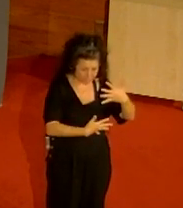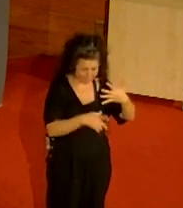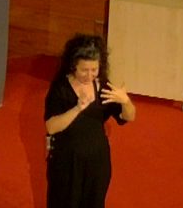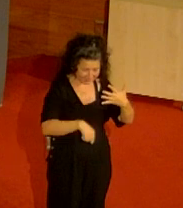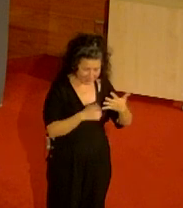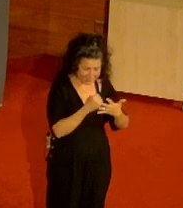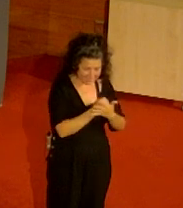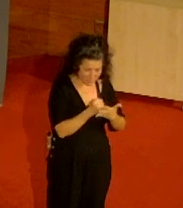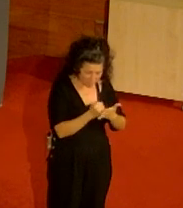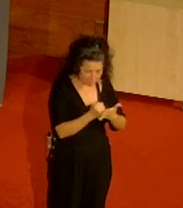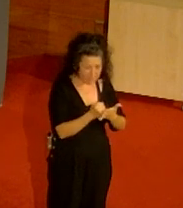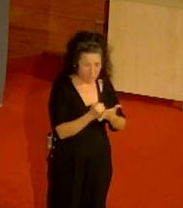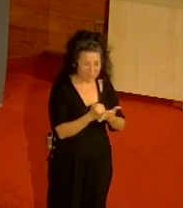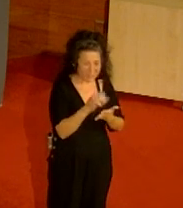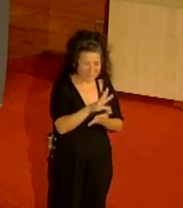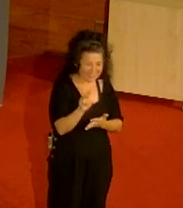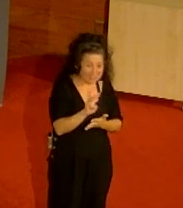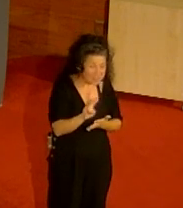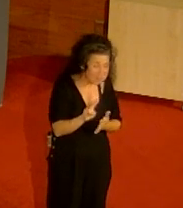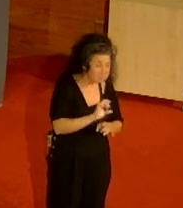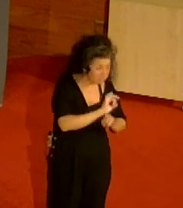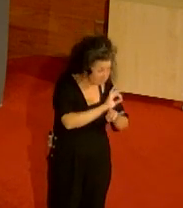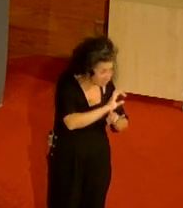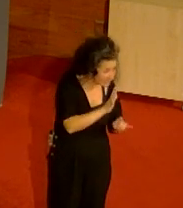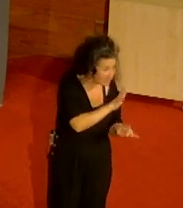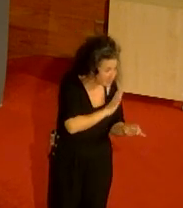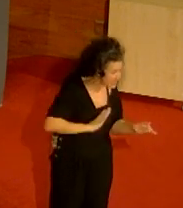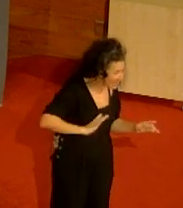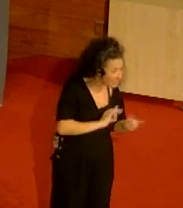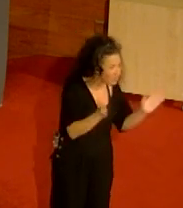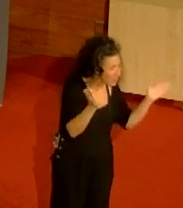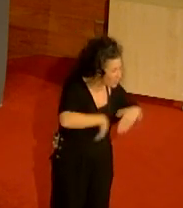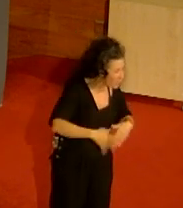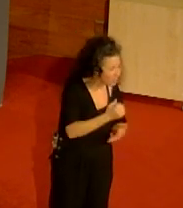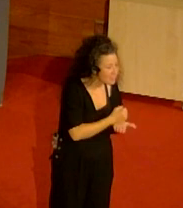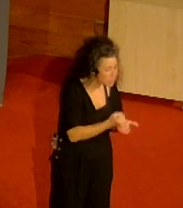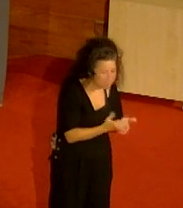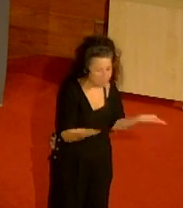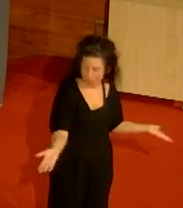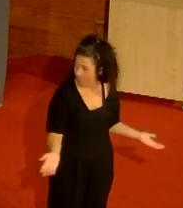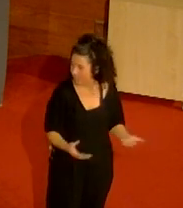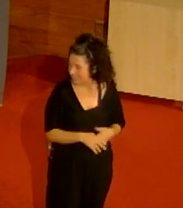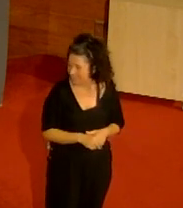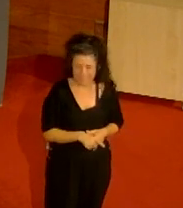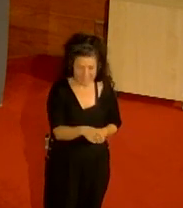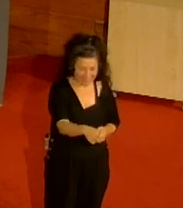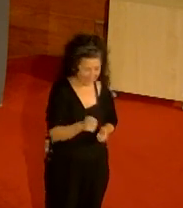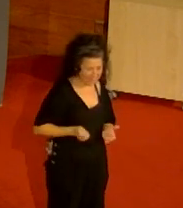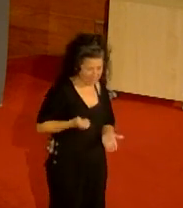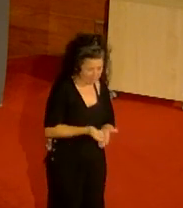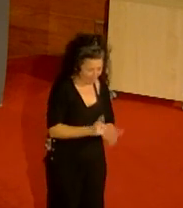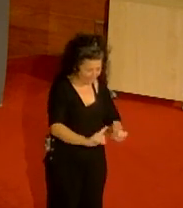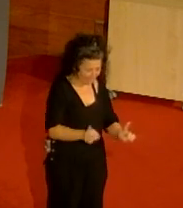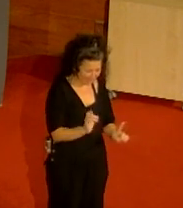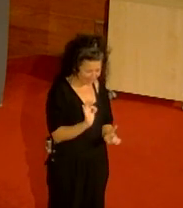la revista y, por si no queda claro, está muy chula. Os tenéis que suscribir. Muy bien. No está en nómina, ¿eh? No.